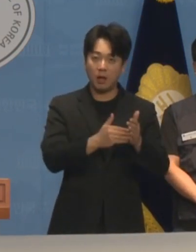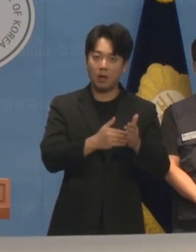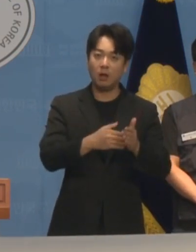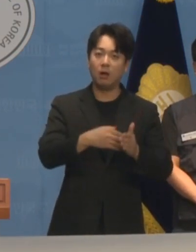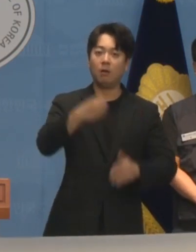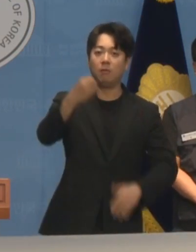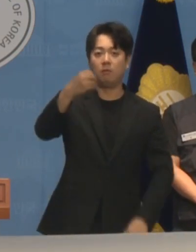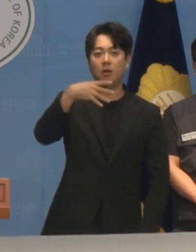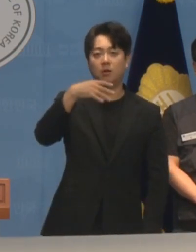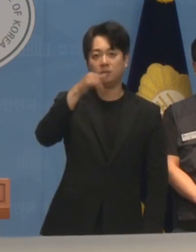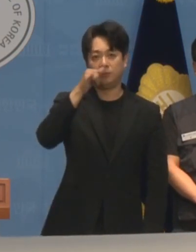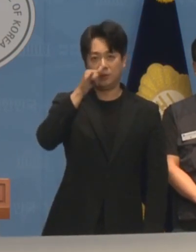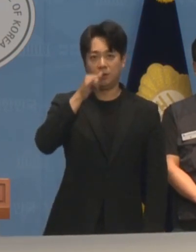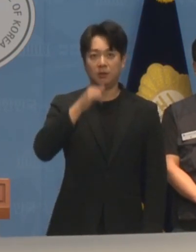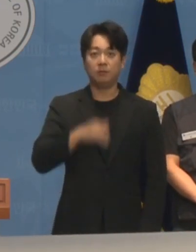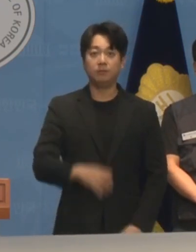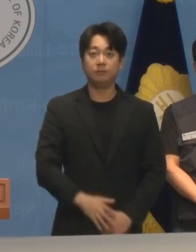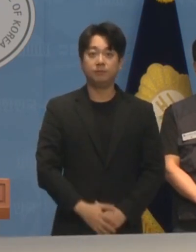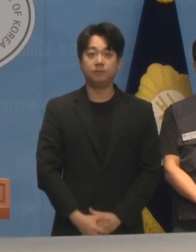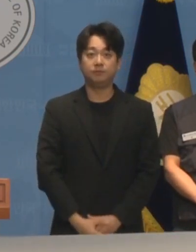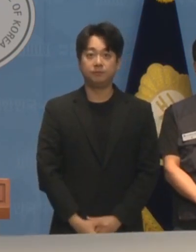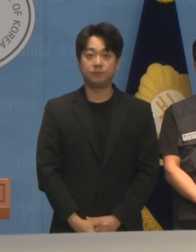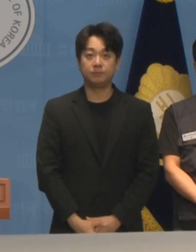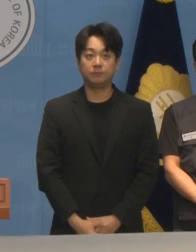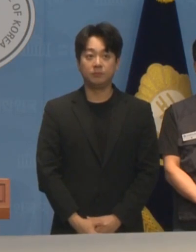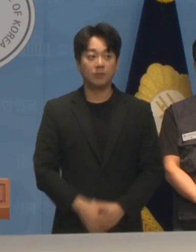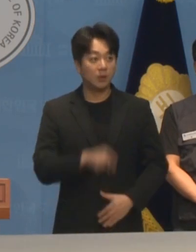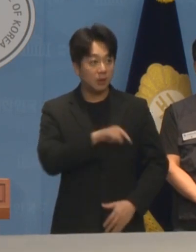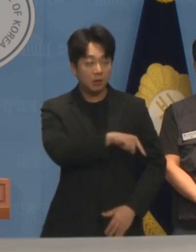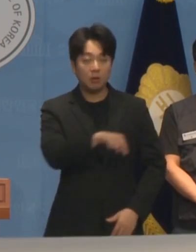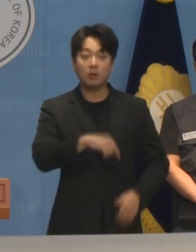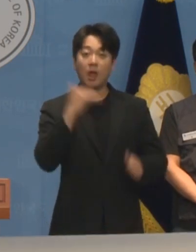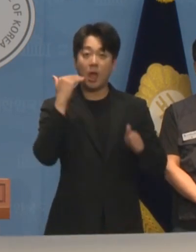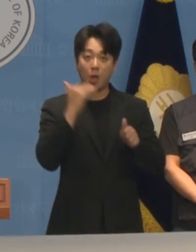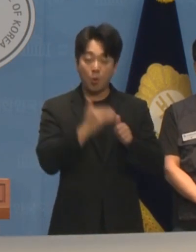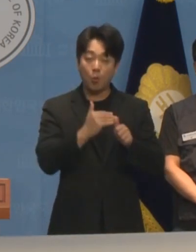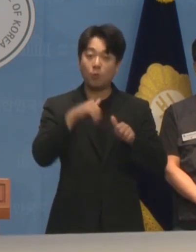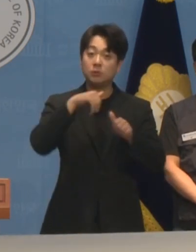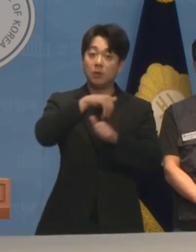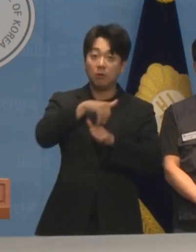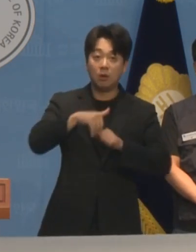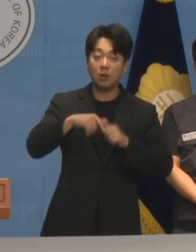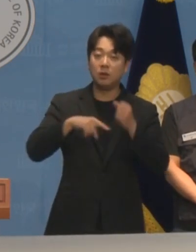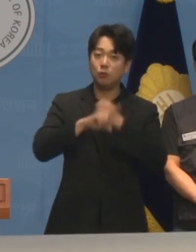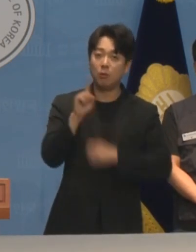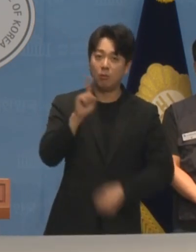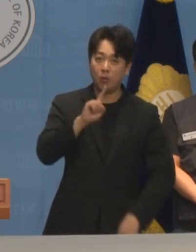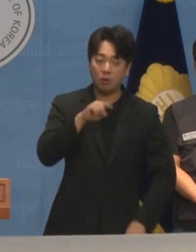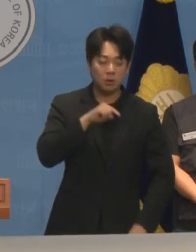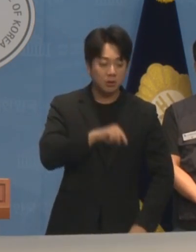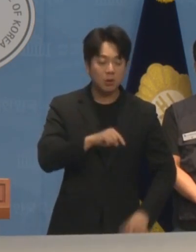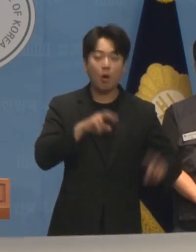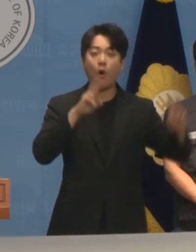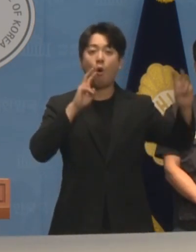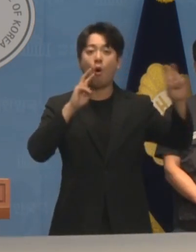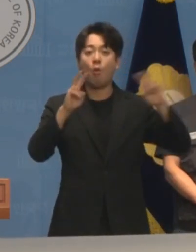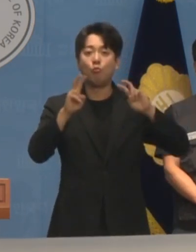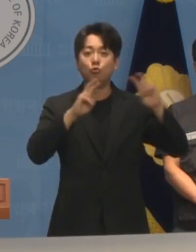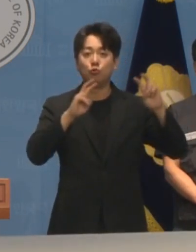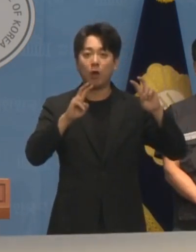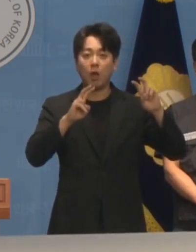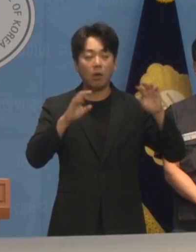현대자동차는 저희의 해고 사태가 업체장 실신상의 이유로 폐업하는 것이지 정리해고가